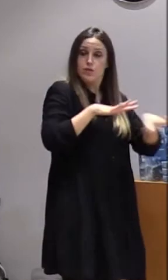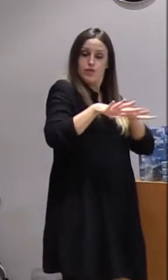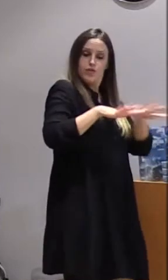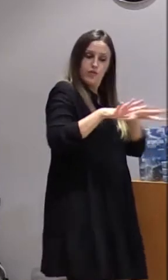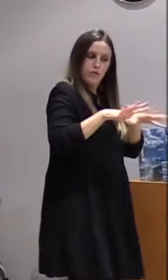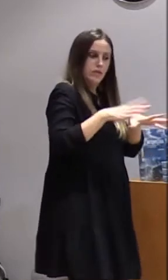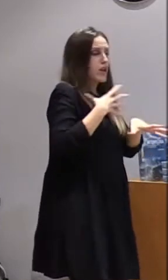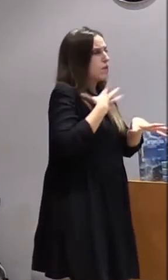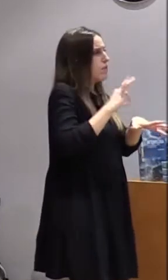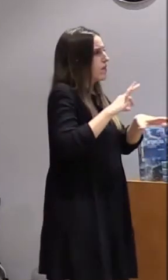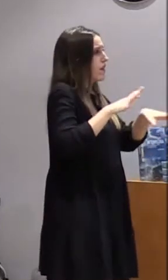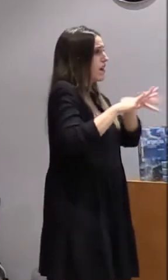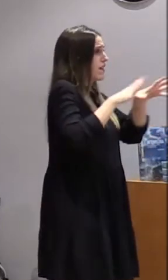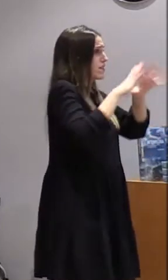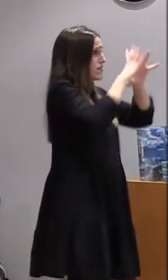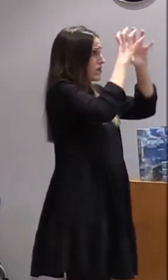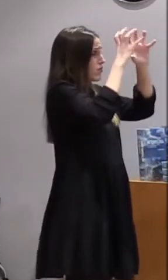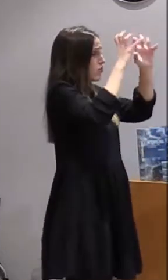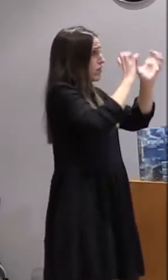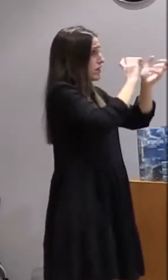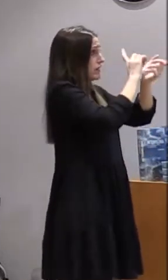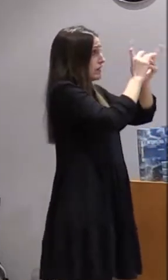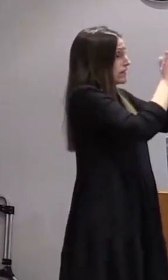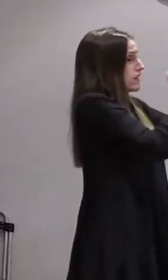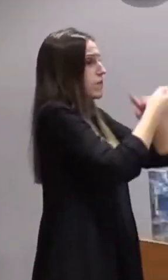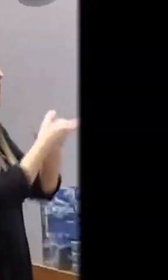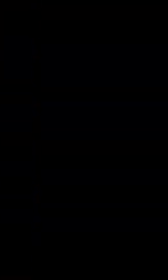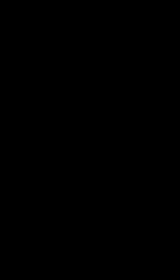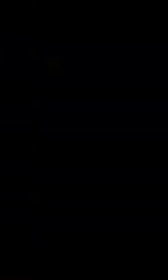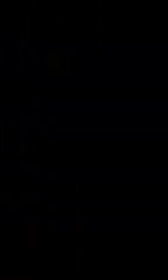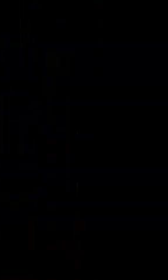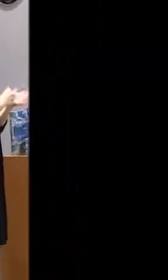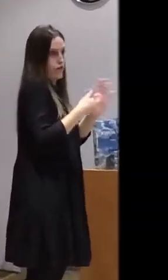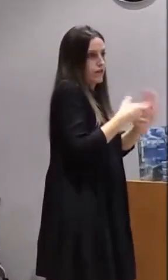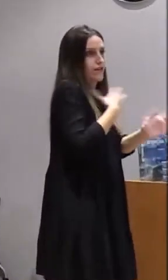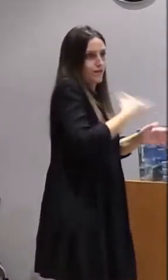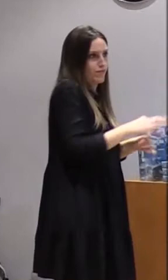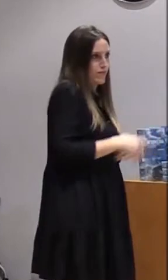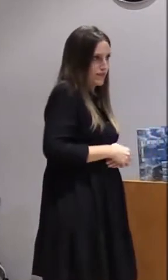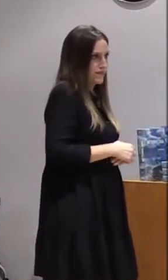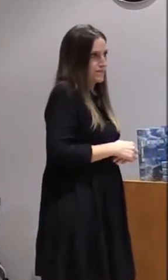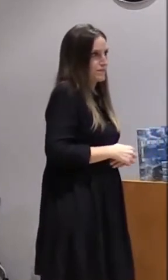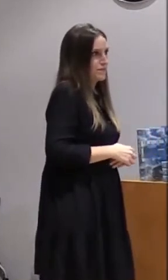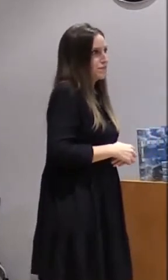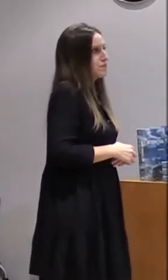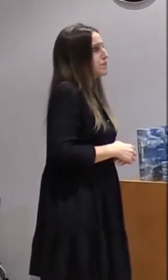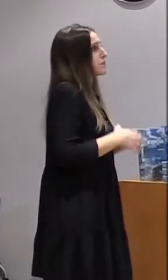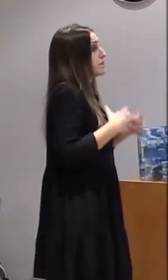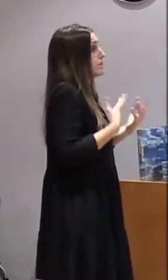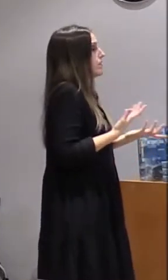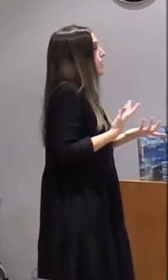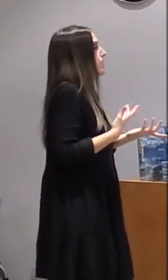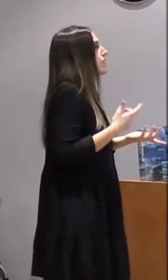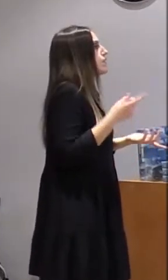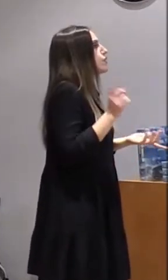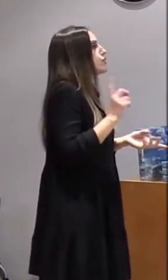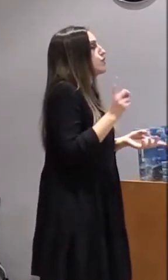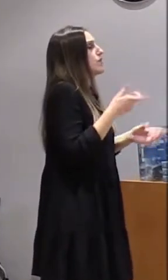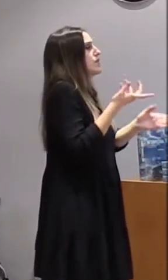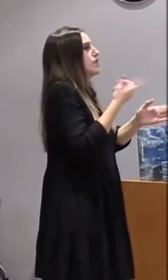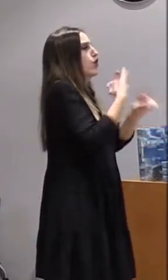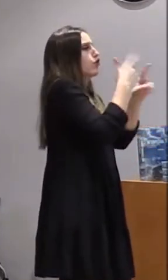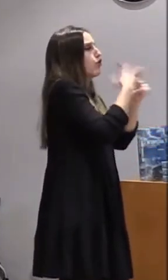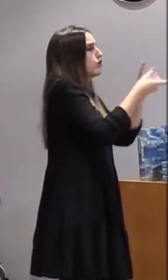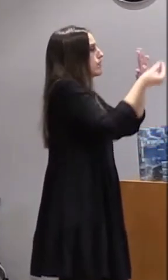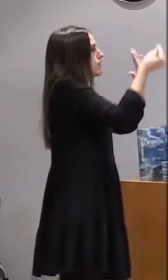nubes evolucionar. Hoy en día, yo creo que incluso en tecnología se tiene que hacer esas. Es decir, no está poniendo unos objetos ahí